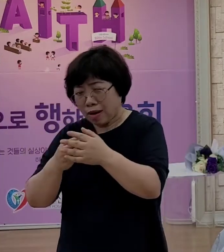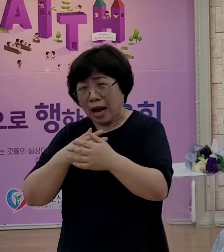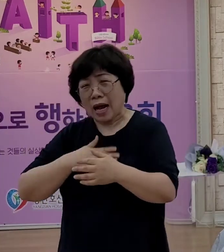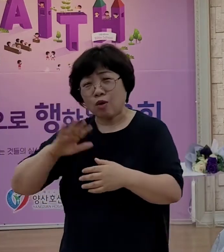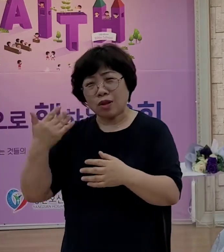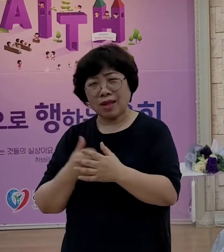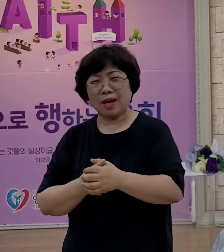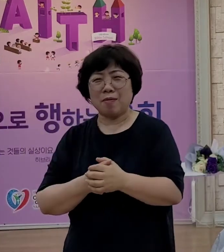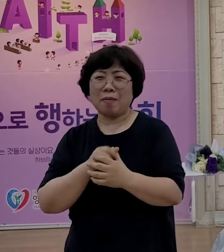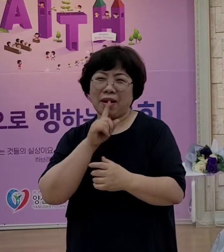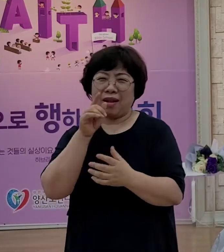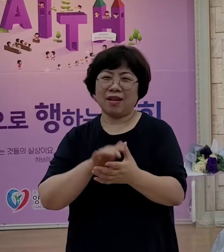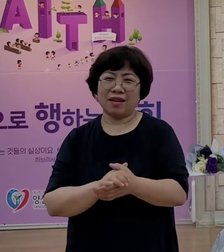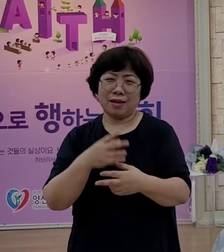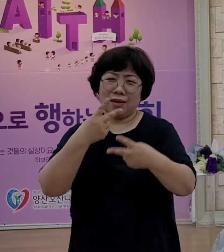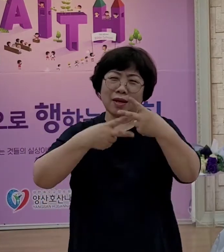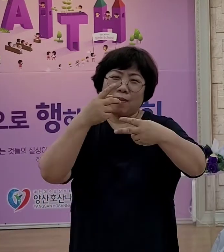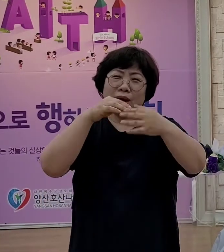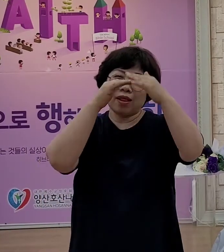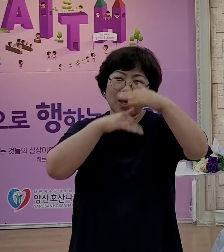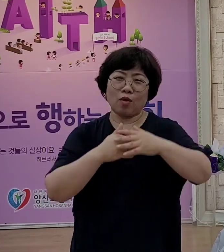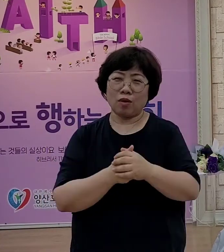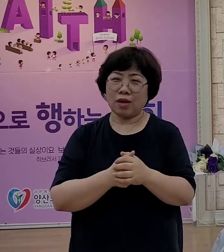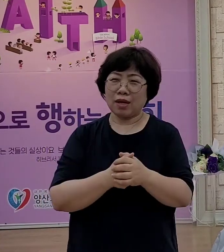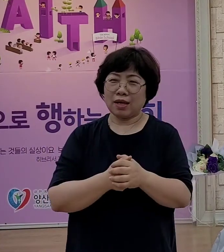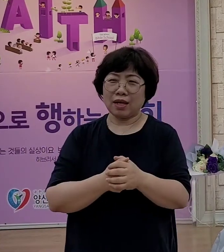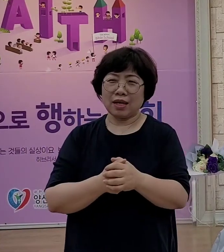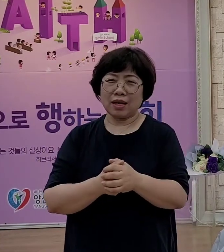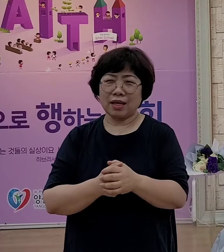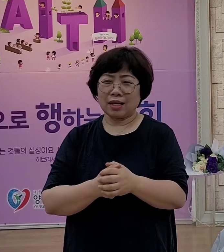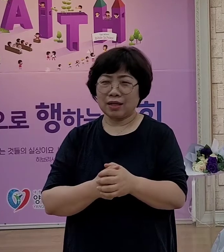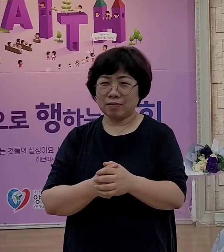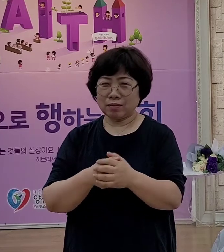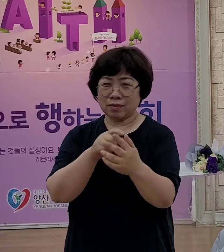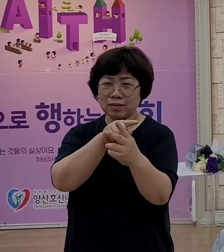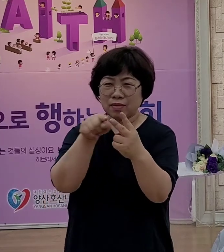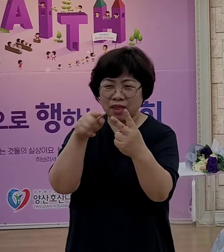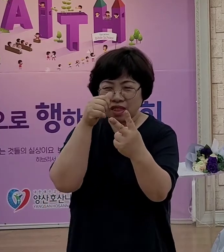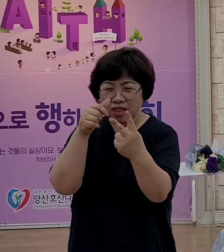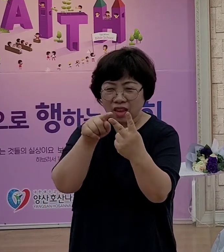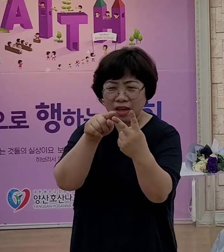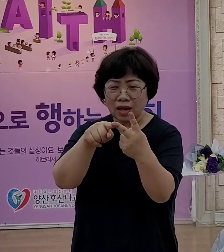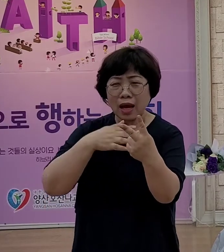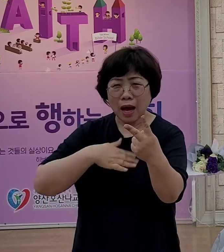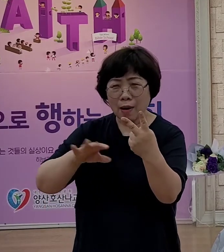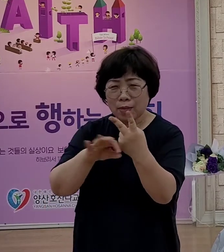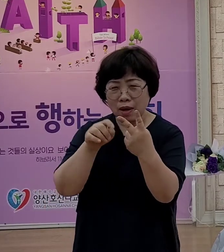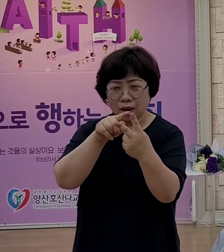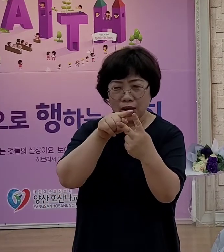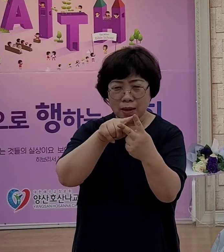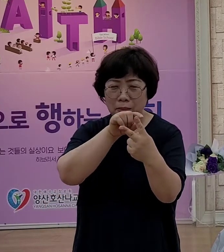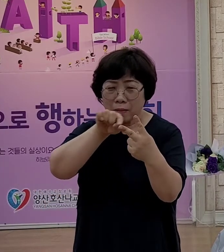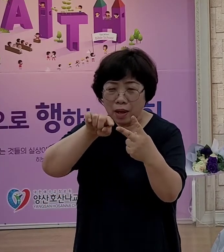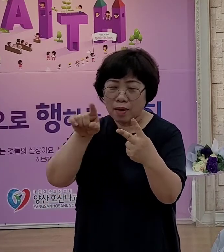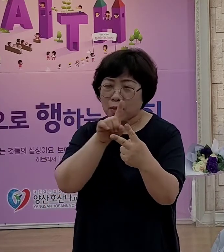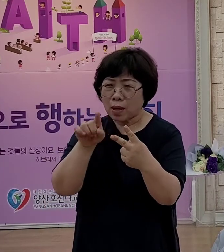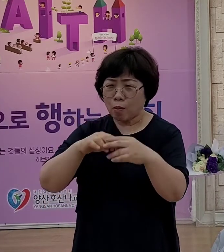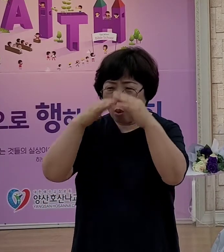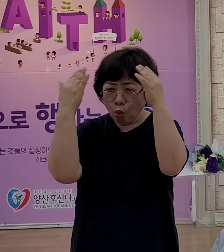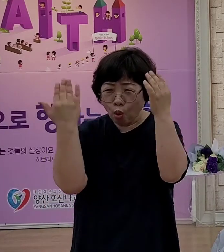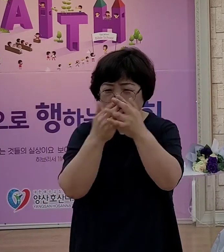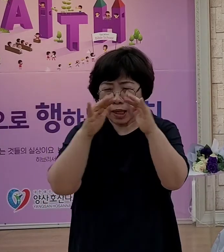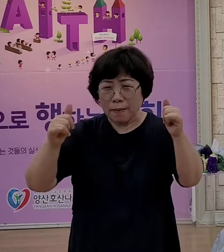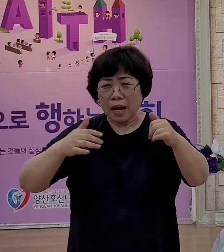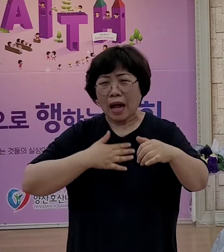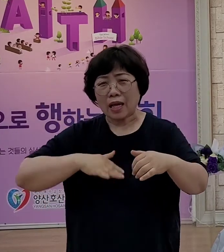그 사람에게 누가 그래요. 네가 이제 알게 됐으니까 우리 회사 사람 다 알겠네. 여러분, 그것보다